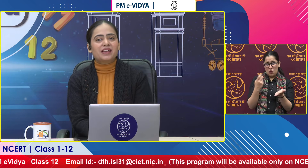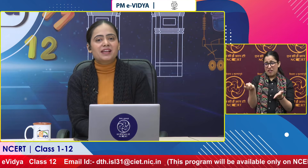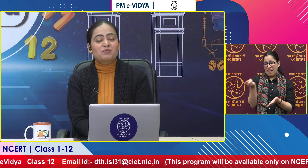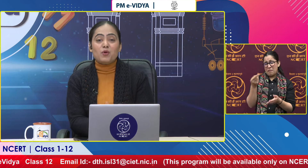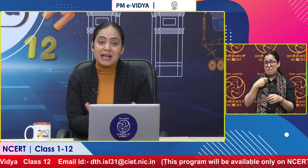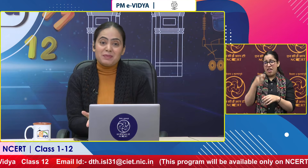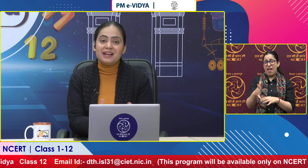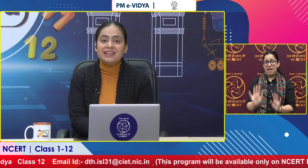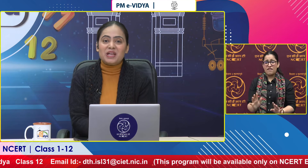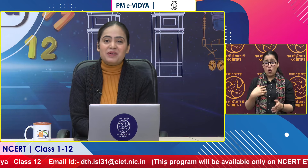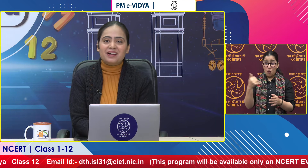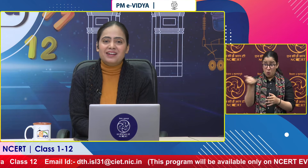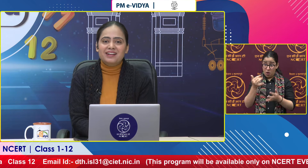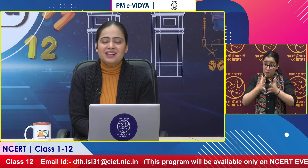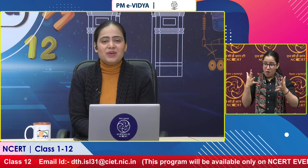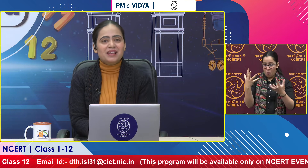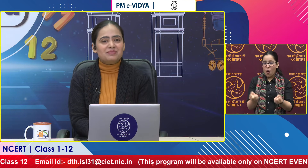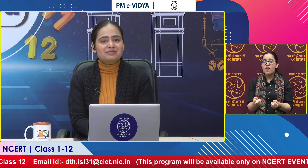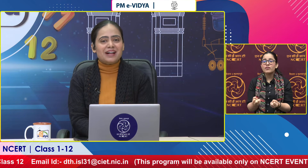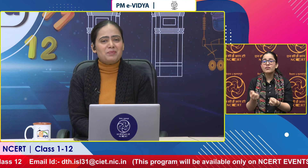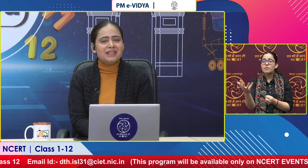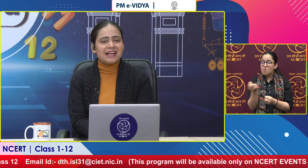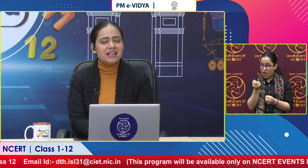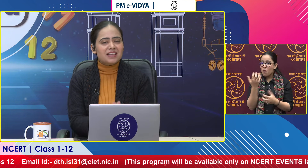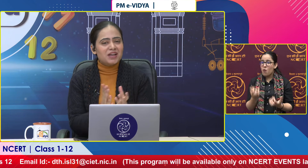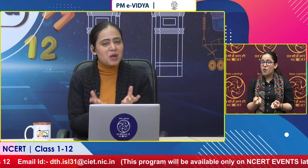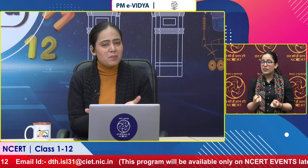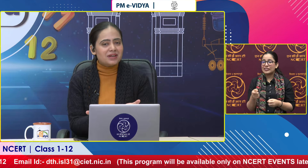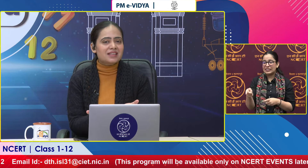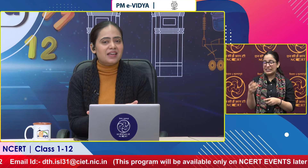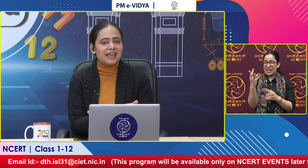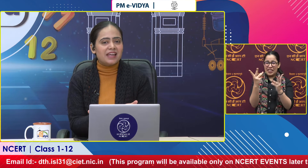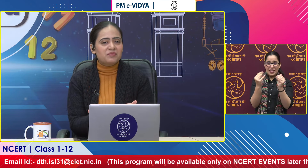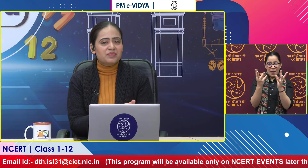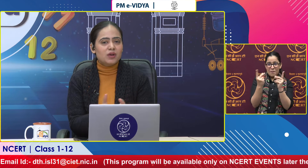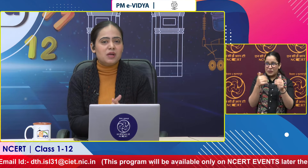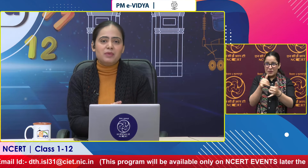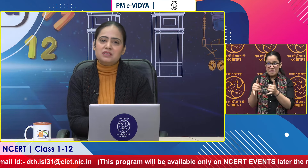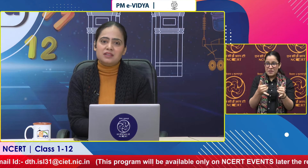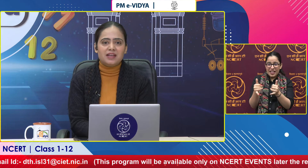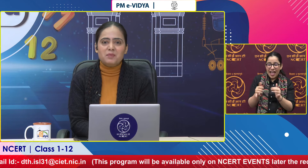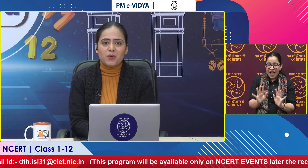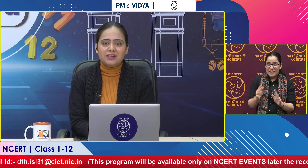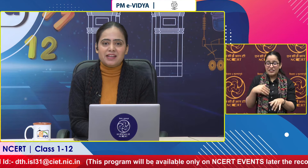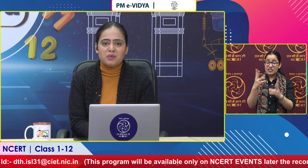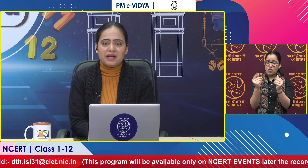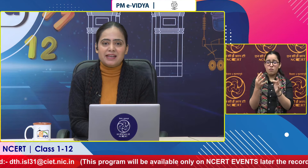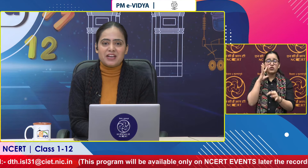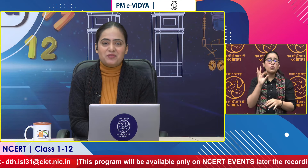है, मोबाइल भी खरीदना है बड़ा। आपने देखा ये सारा नंबर्स का खेल है, और नंबर्स कितने इम्पॉर्टेंट है हमारी लाइफ